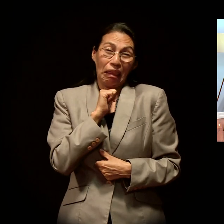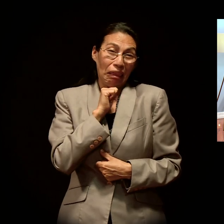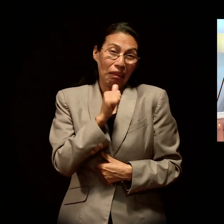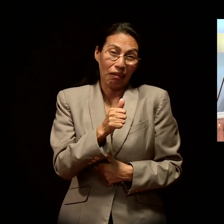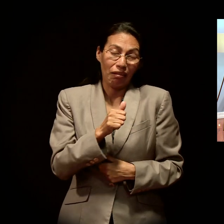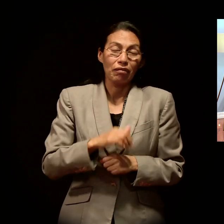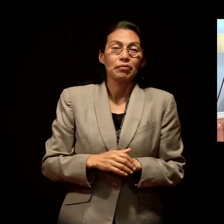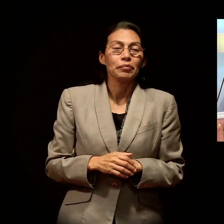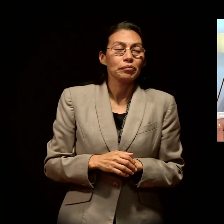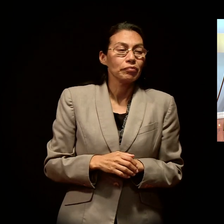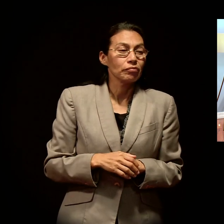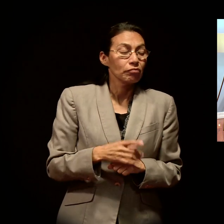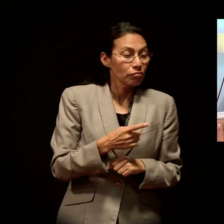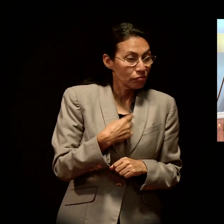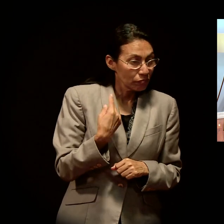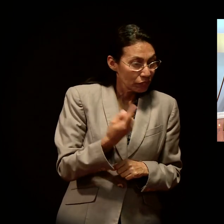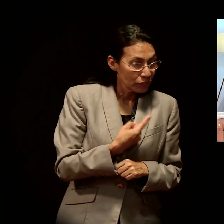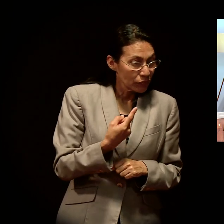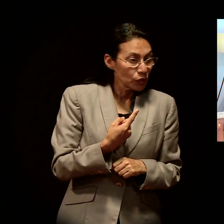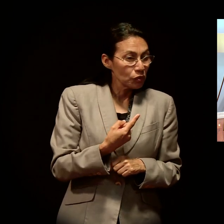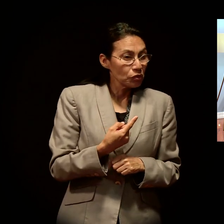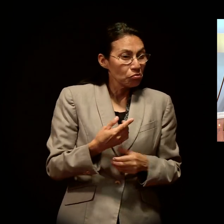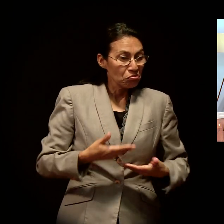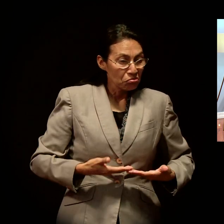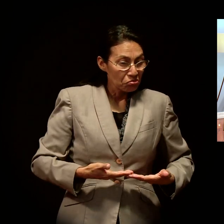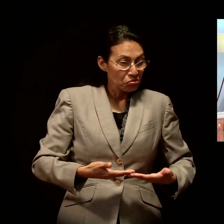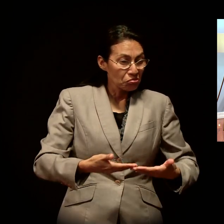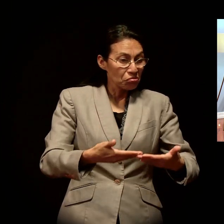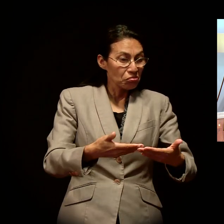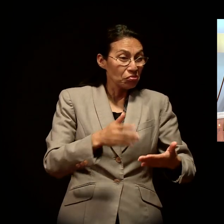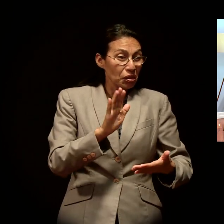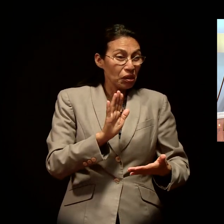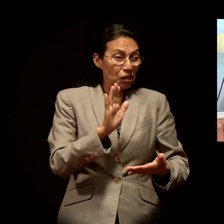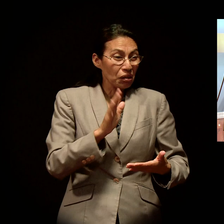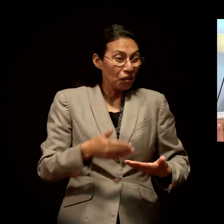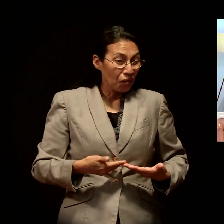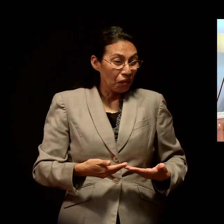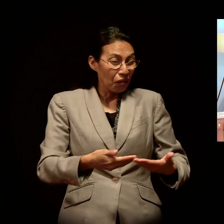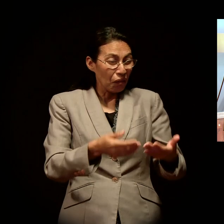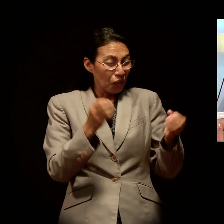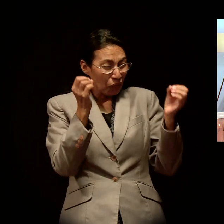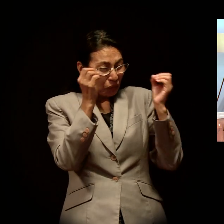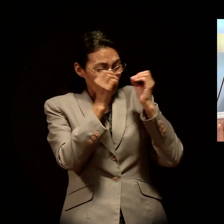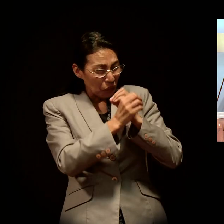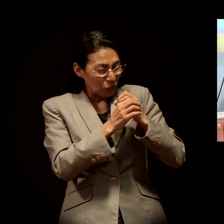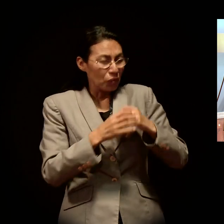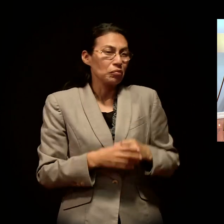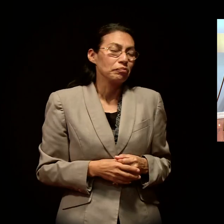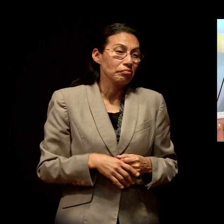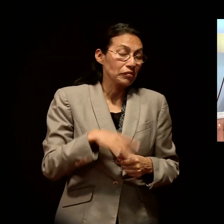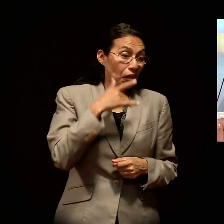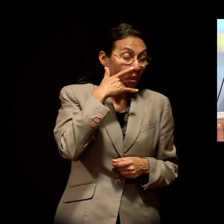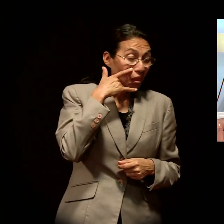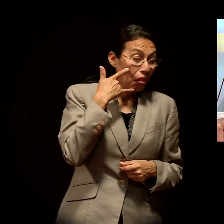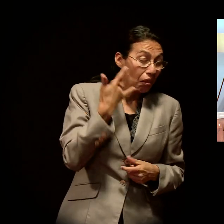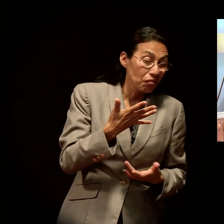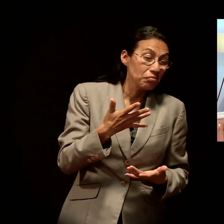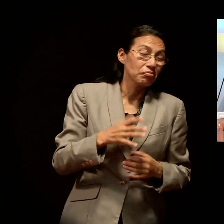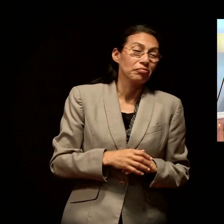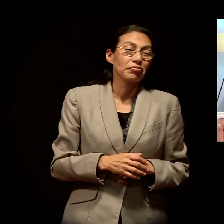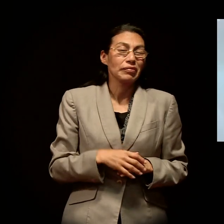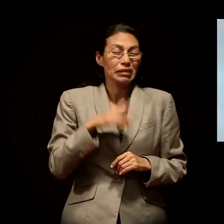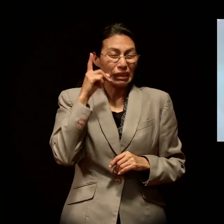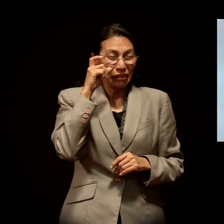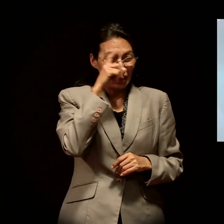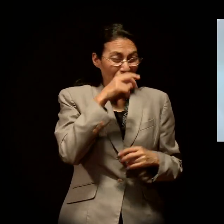ninguna Exacto estamos Precisamente en un callejón como usted lo dijo y a oscuras Entonces